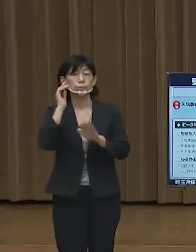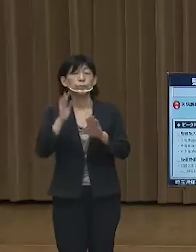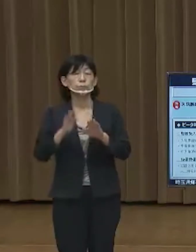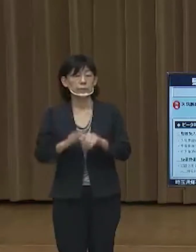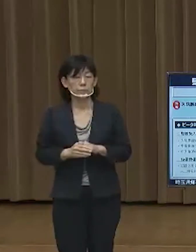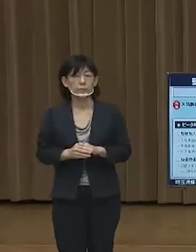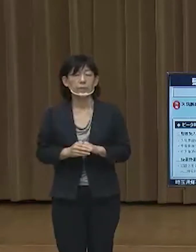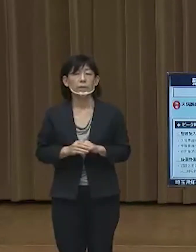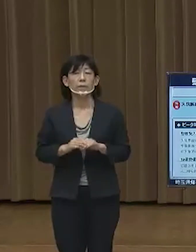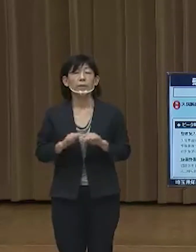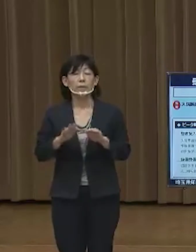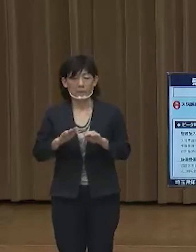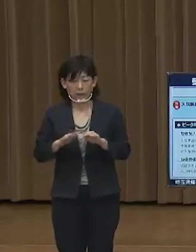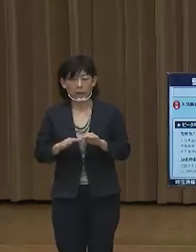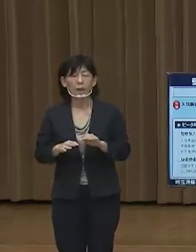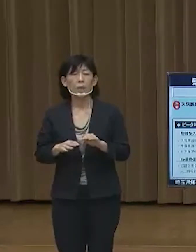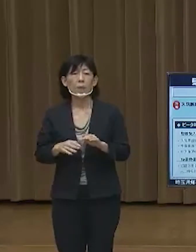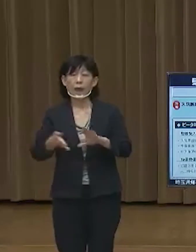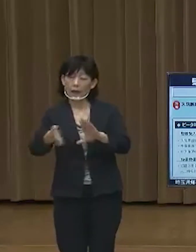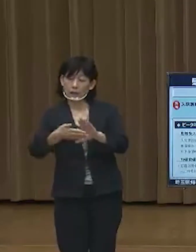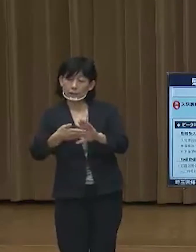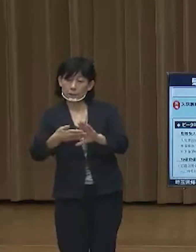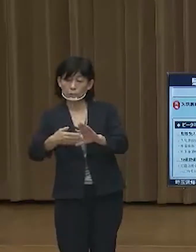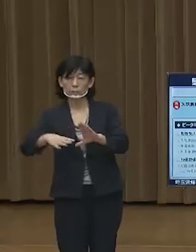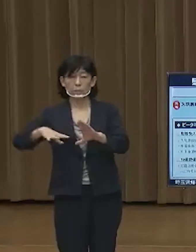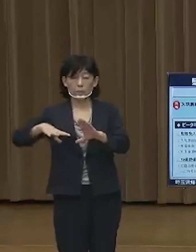確保しているわけではありません。